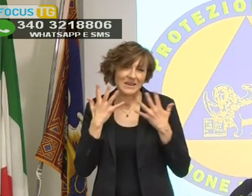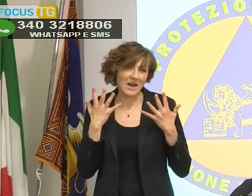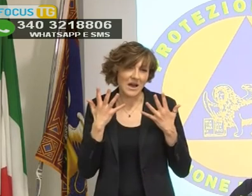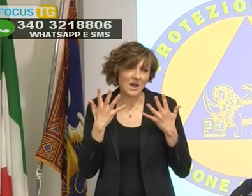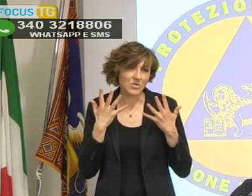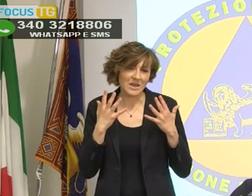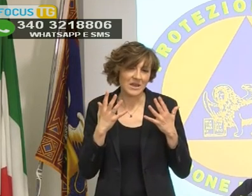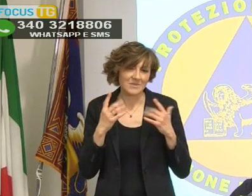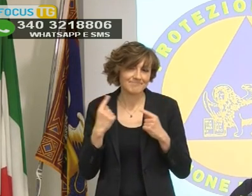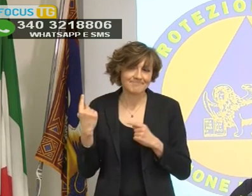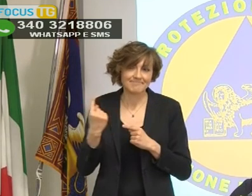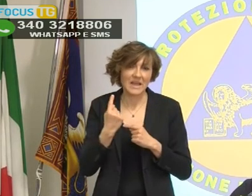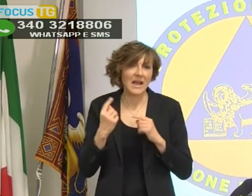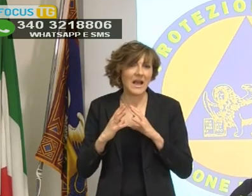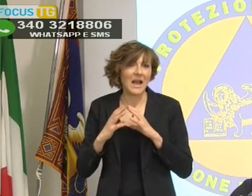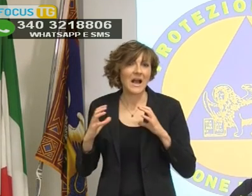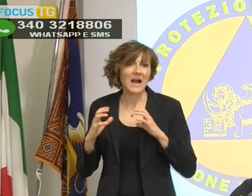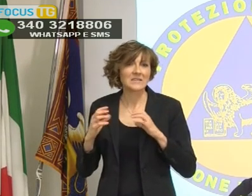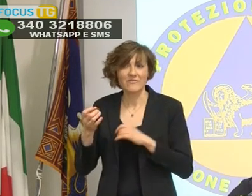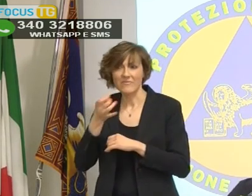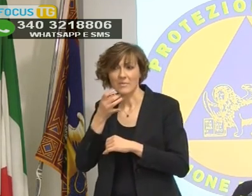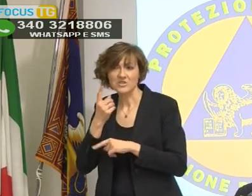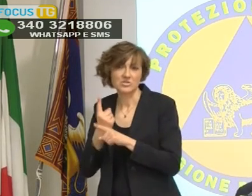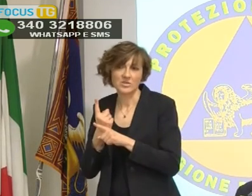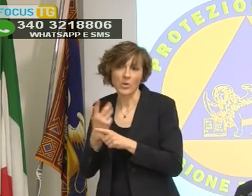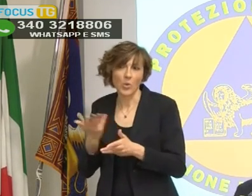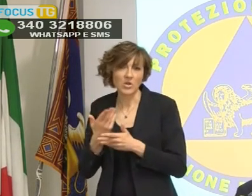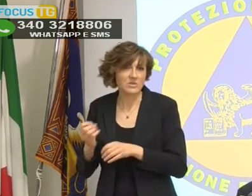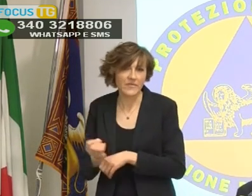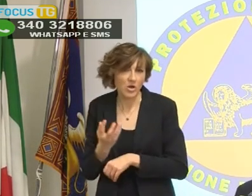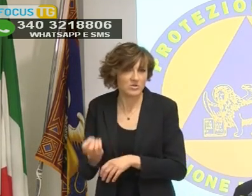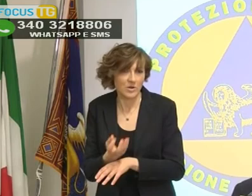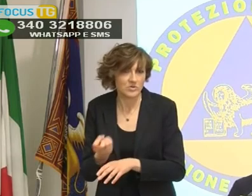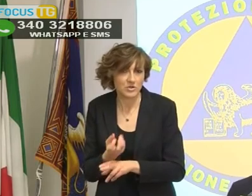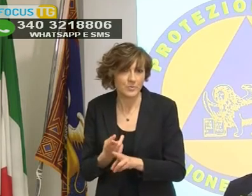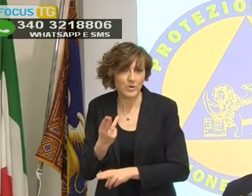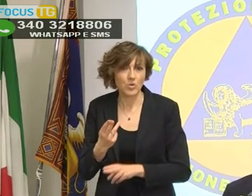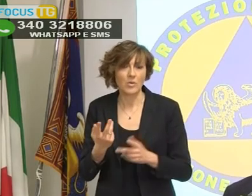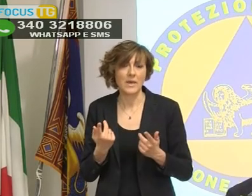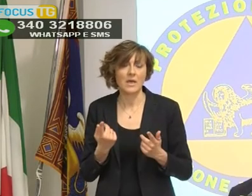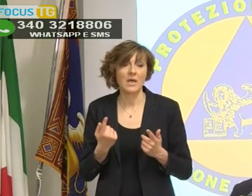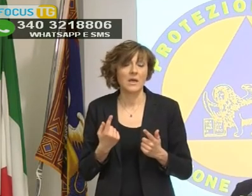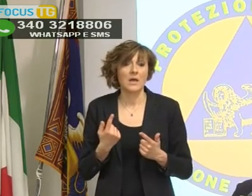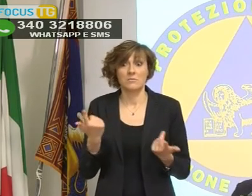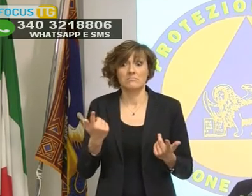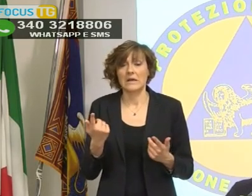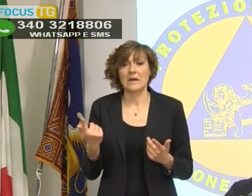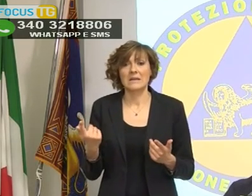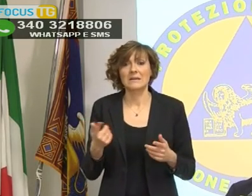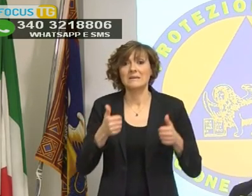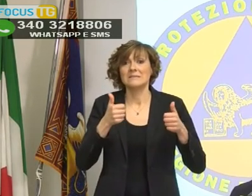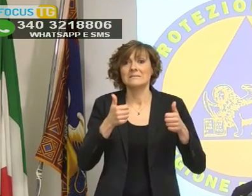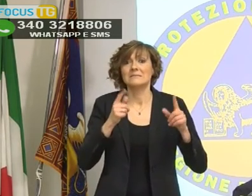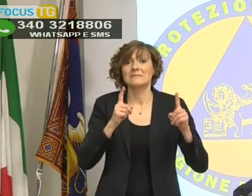tutte le case farmaceutiche cerchino di produrre qualcosa che sia molto più veloce. Cioè, uno si fa il test di gravidanza in